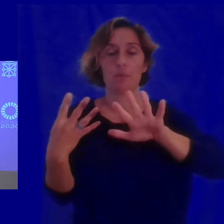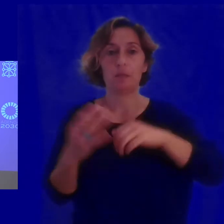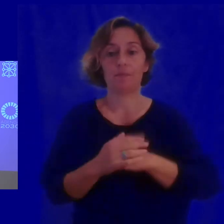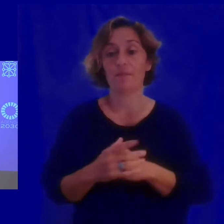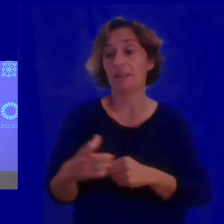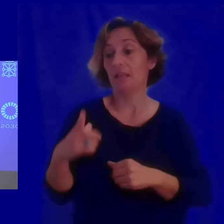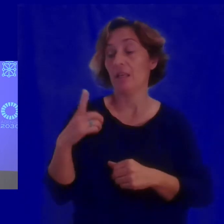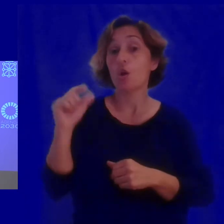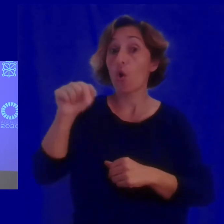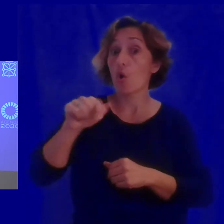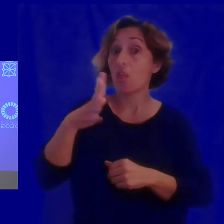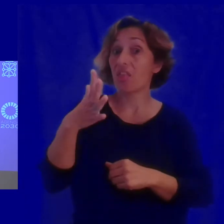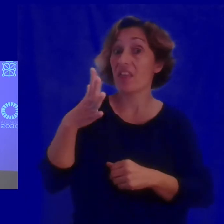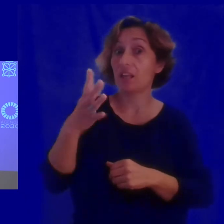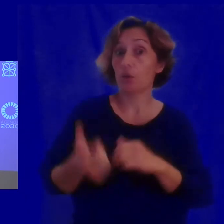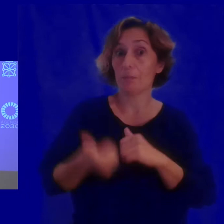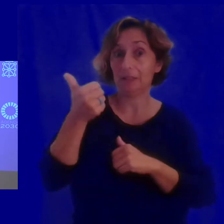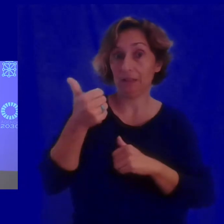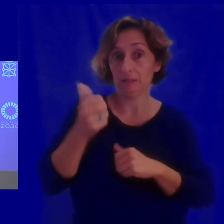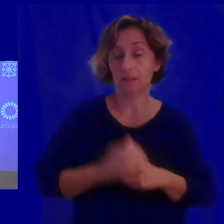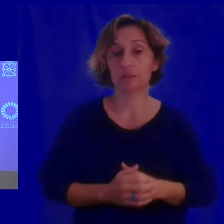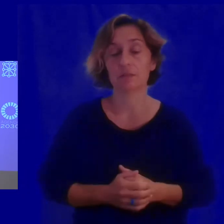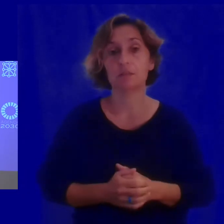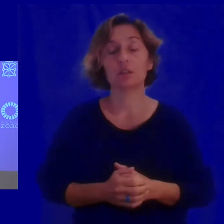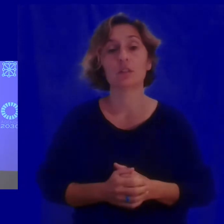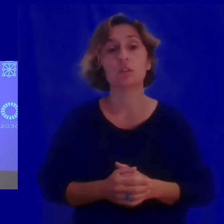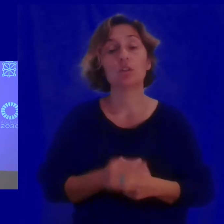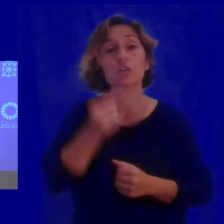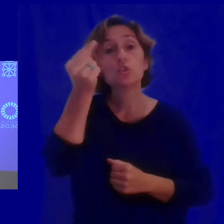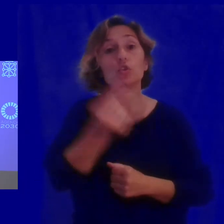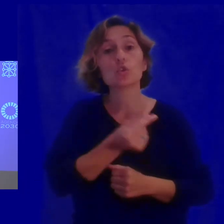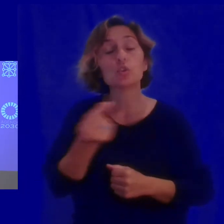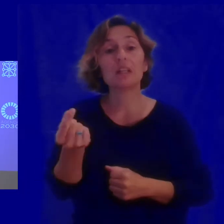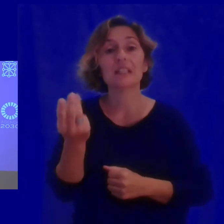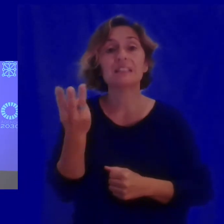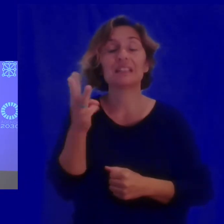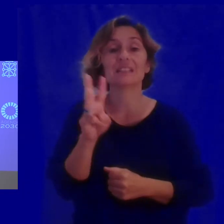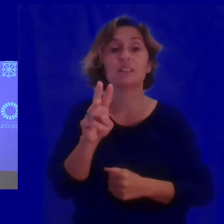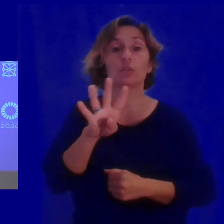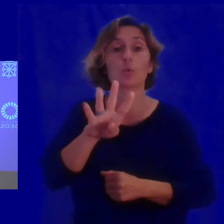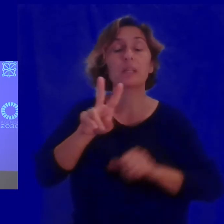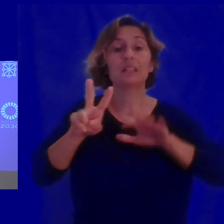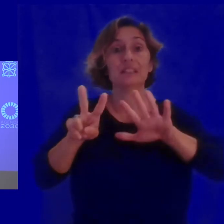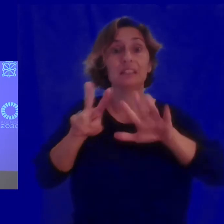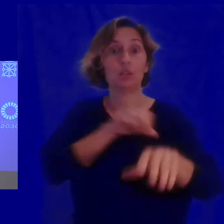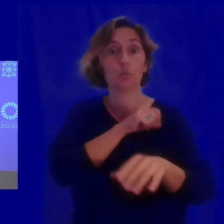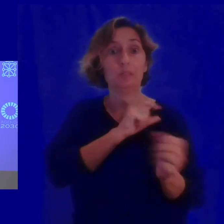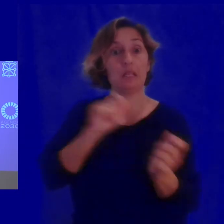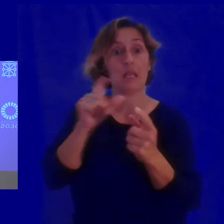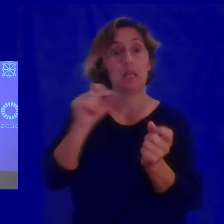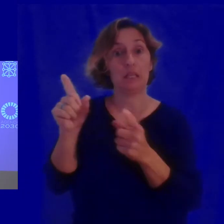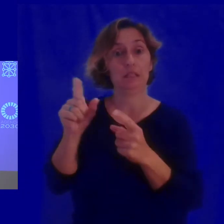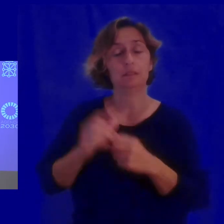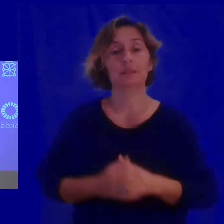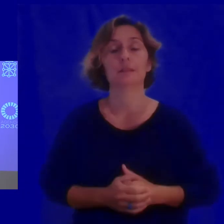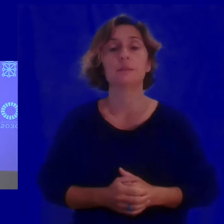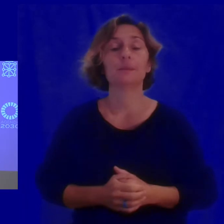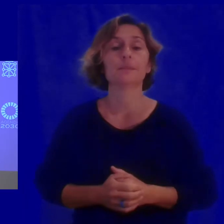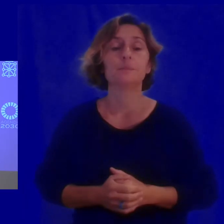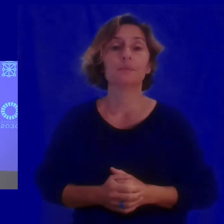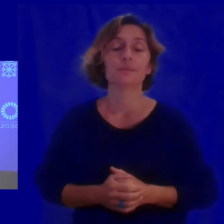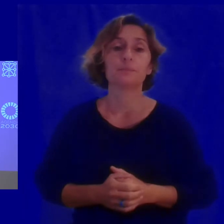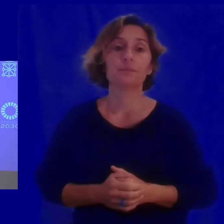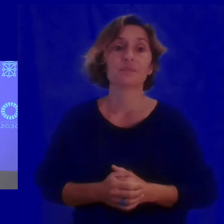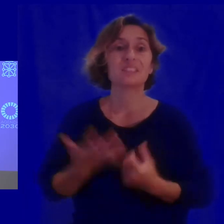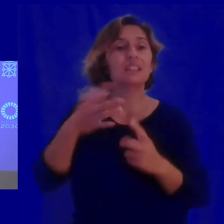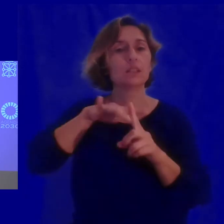ayer, de un total de 347 hospitalizaciones, cifra que sí ha bajado. Y esta situación